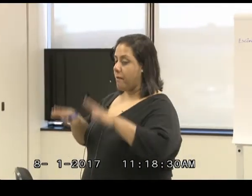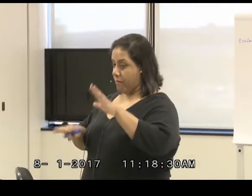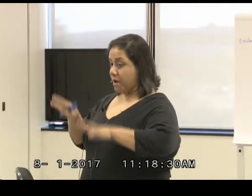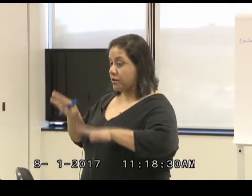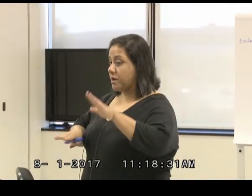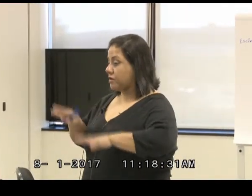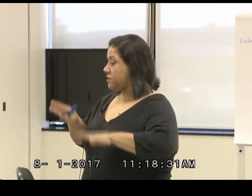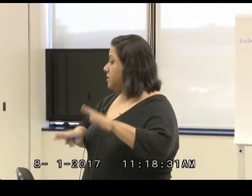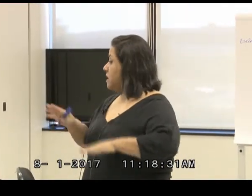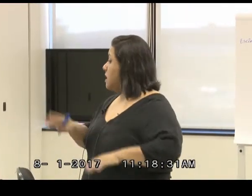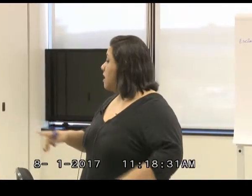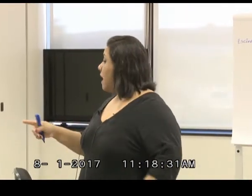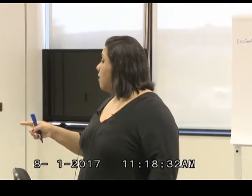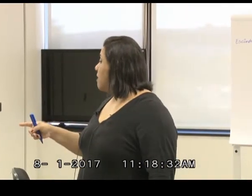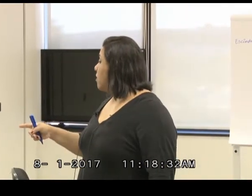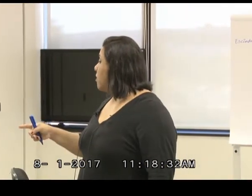Mais ou menos. Alguma coisa?